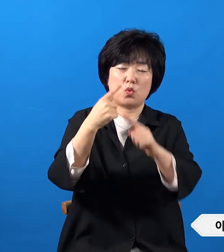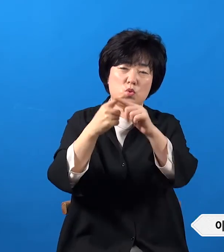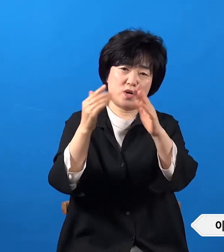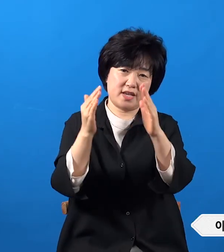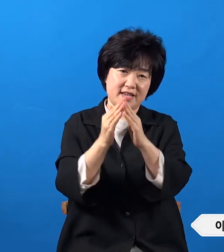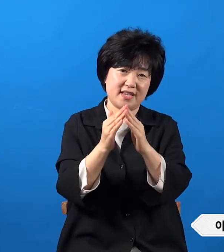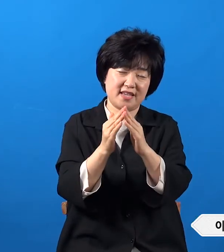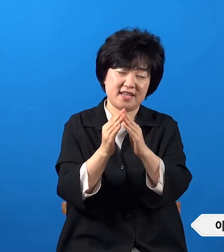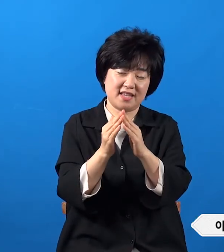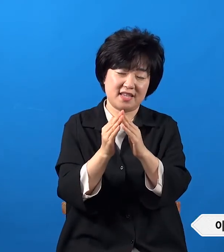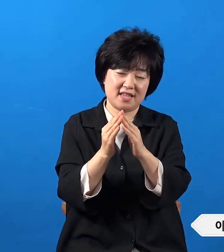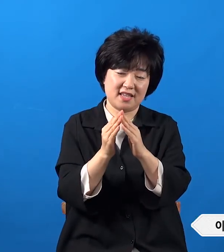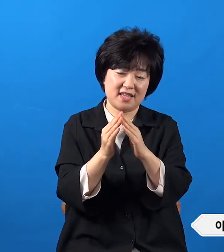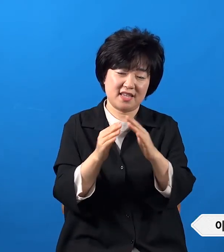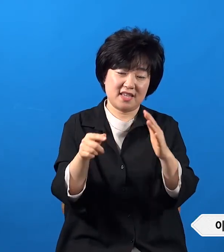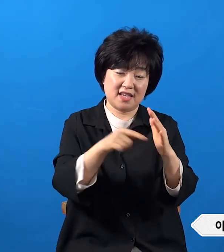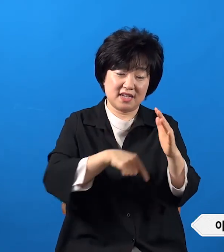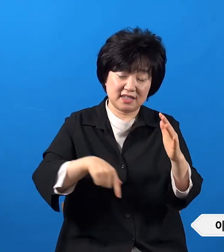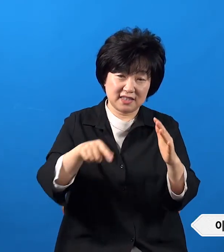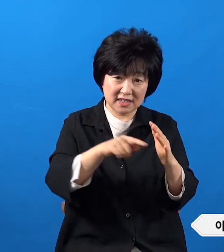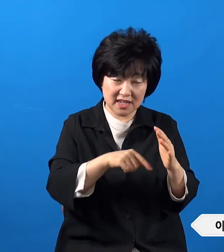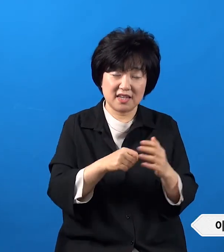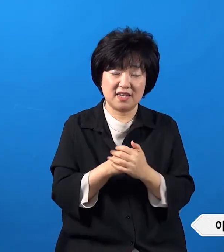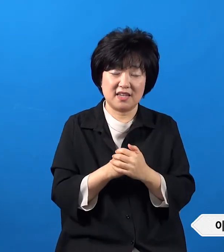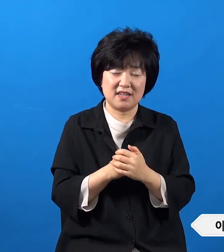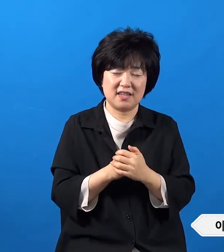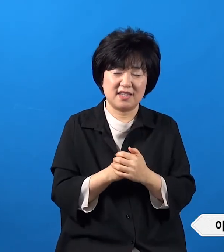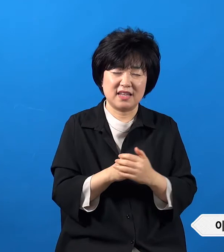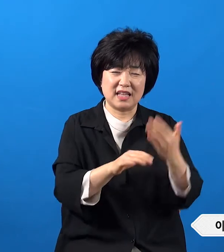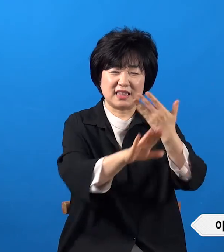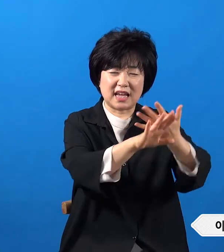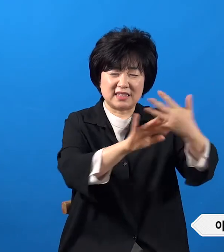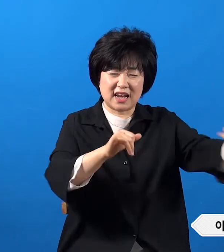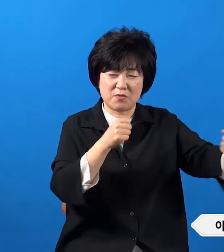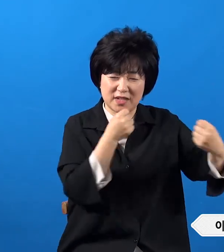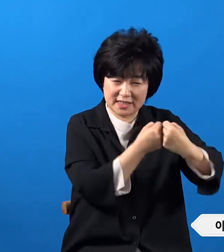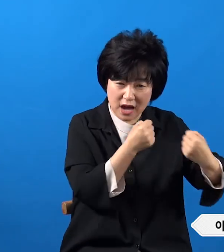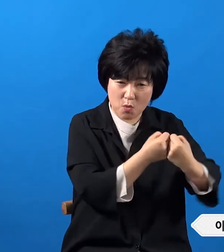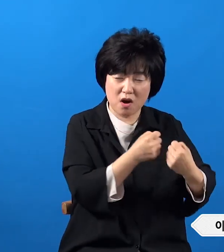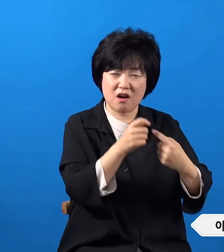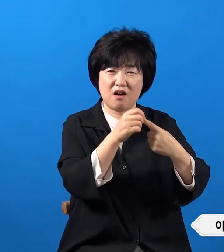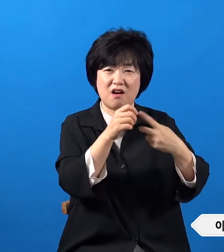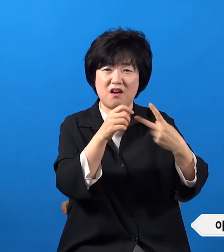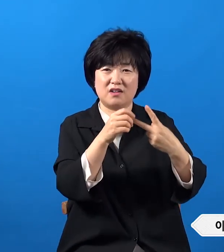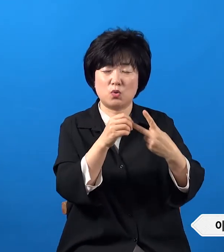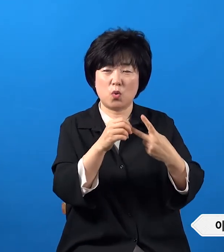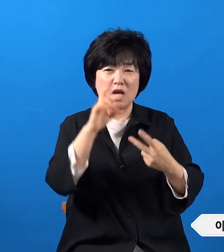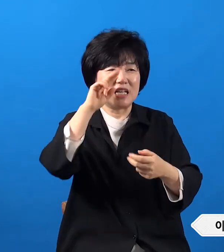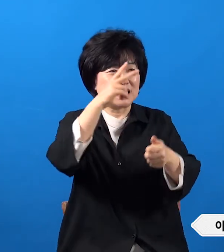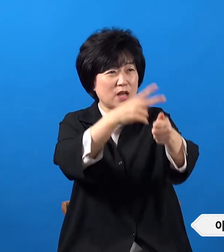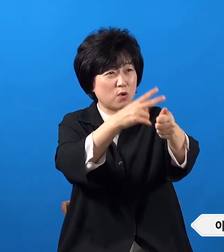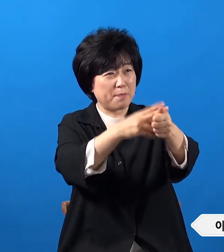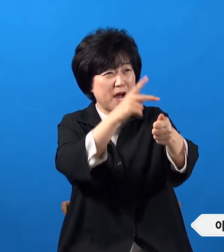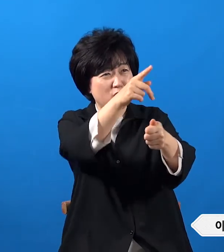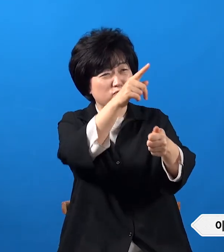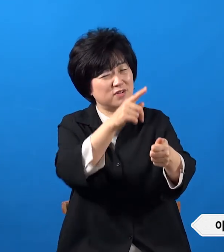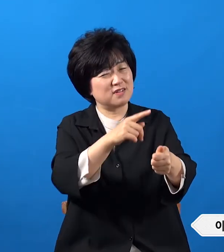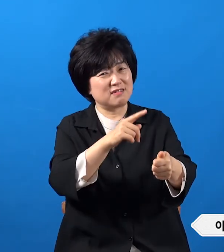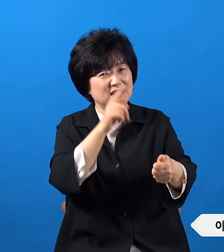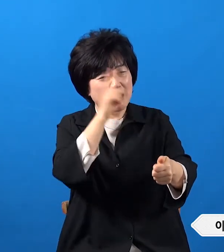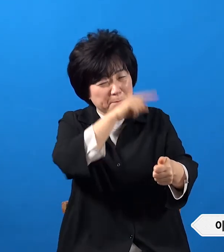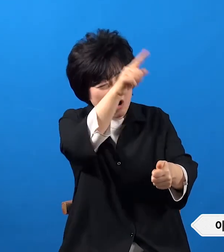있었어요. 그들이 성찬을 소홀히 했다는 말은 지금 우리식으로 바꾸면 예배를 소홀히 했다는 거예요. 예배는 소홀히